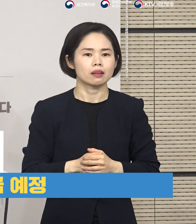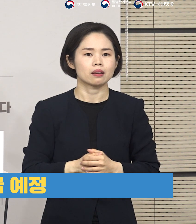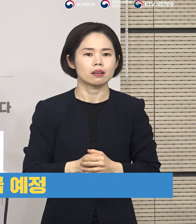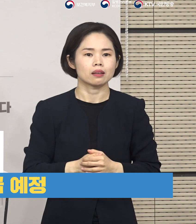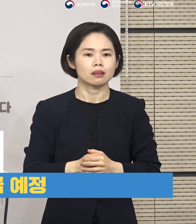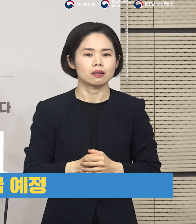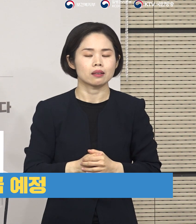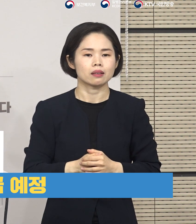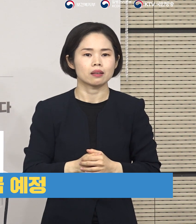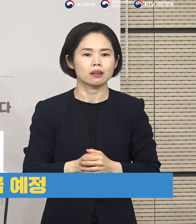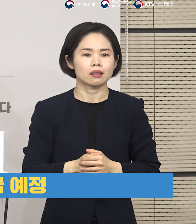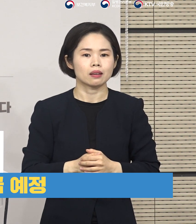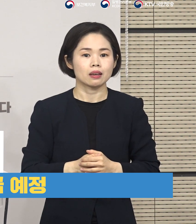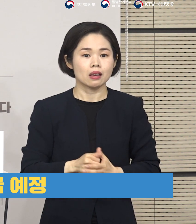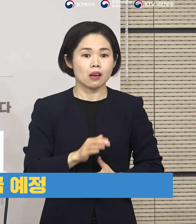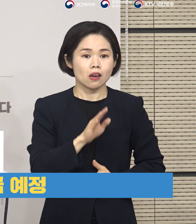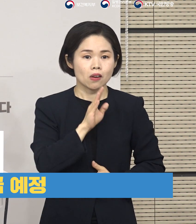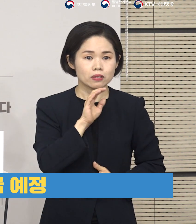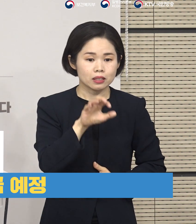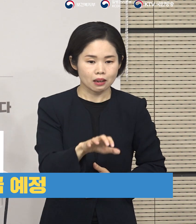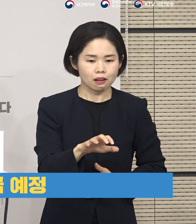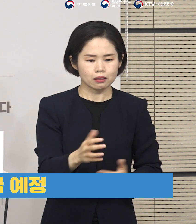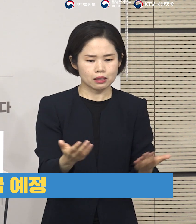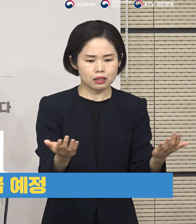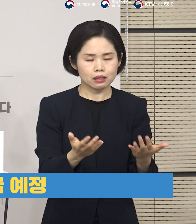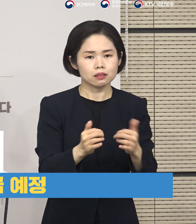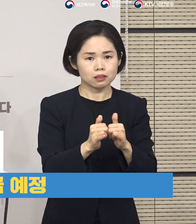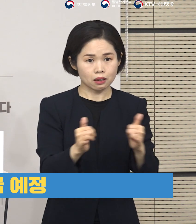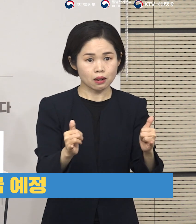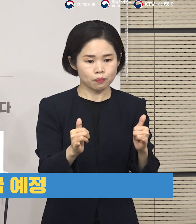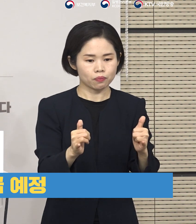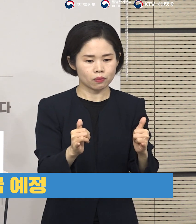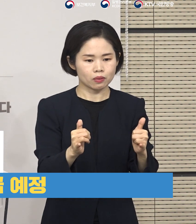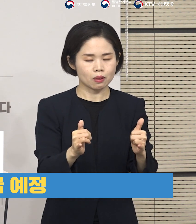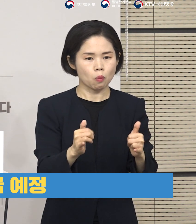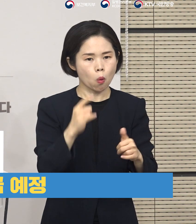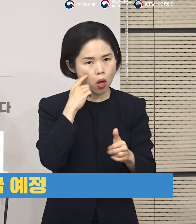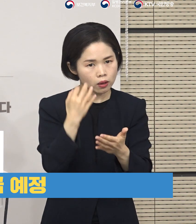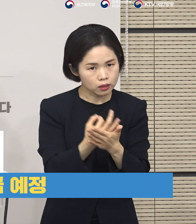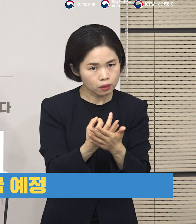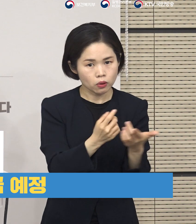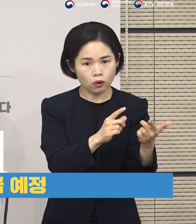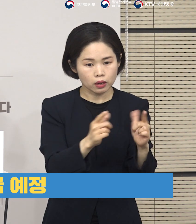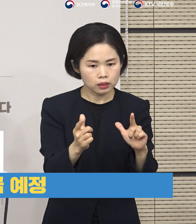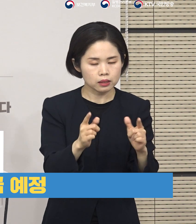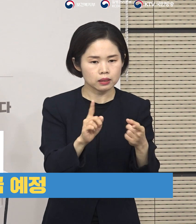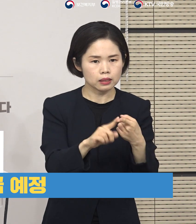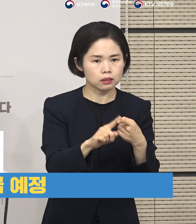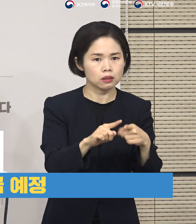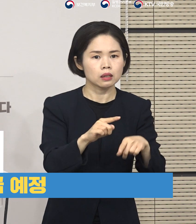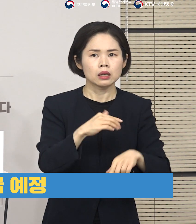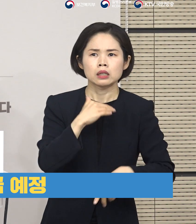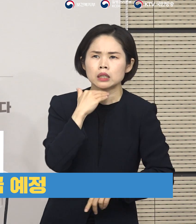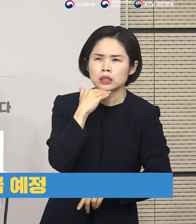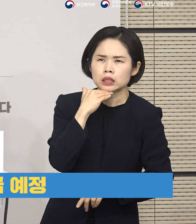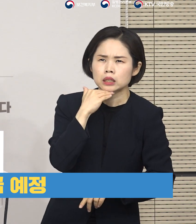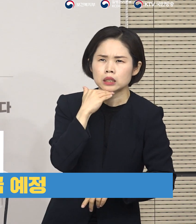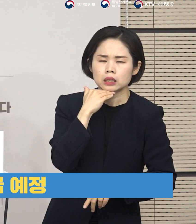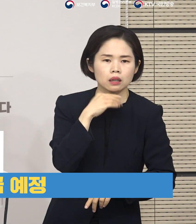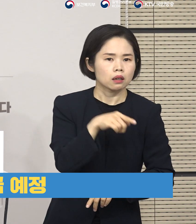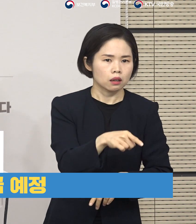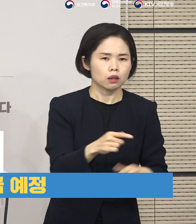있어서 현장에서 종사하셨던 분들에 대한 대금 지급에 대한 시차 발생을 최소화할 수 있도록 보다